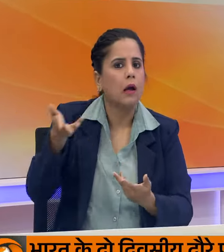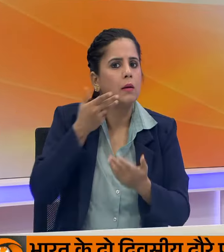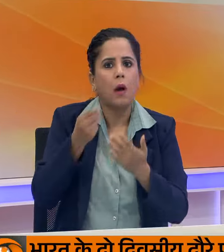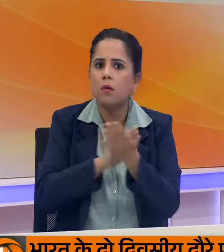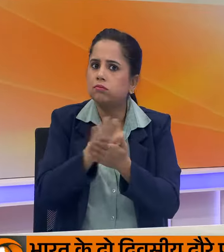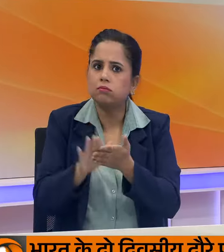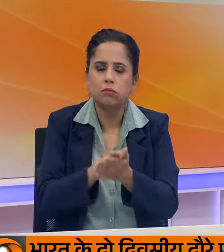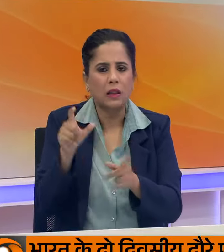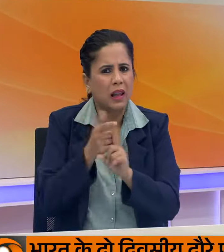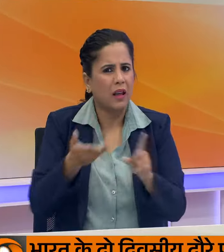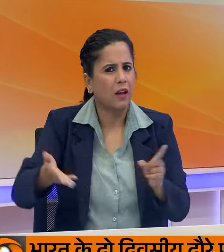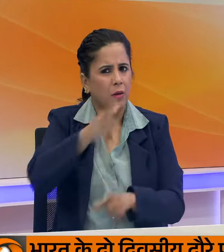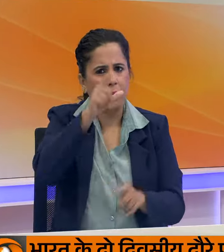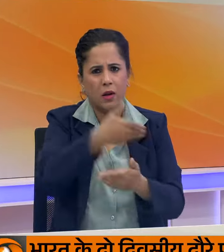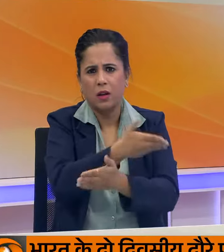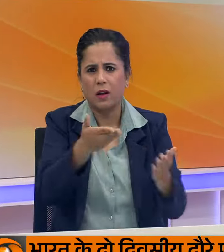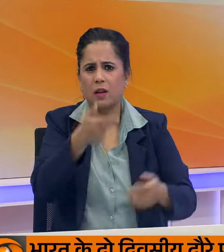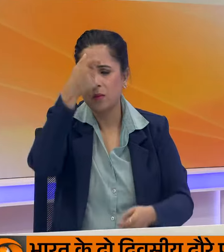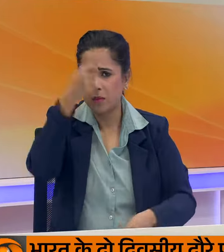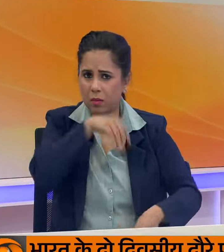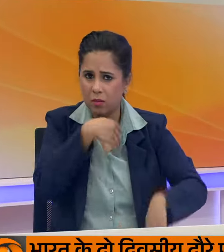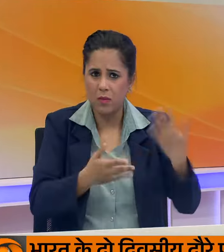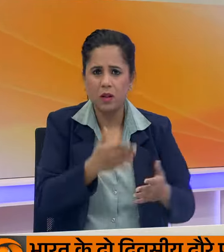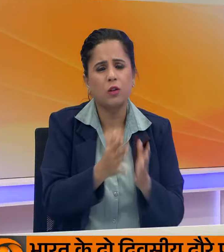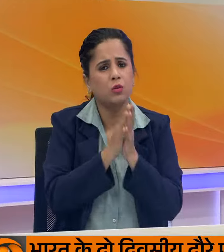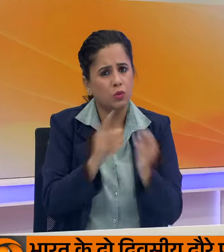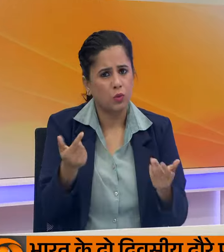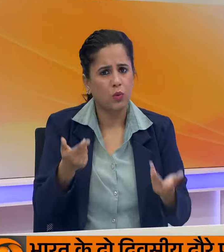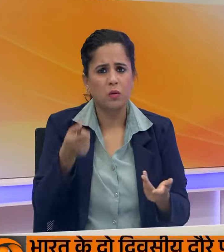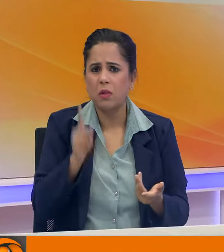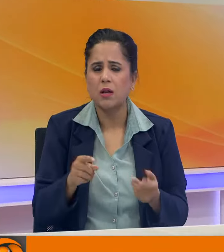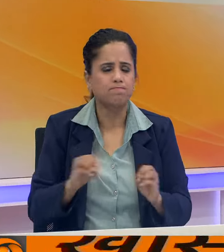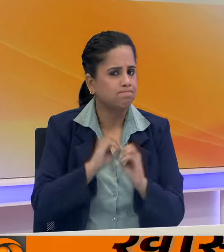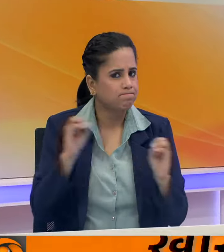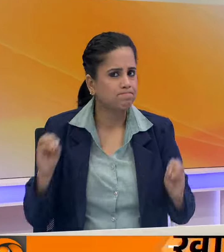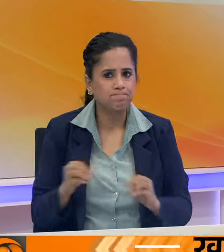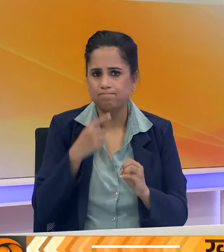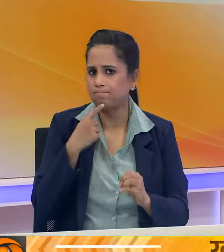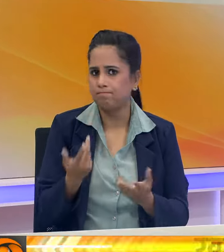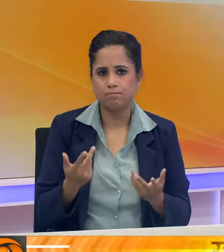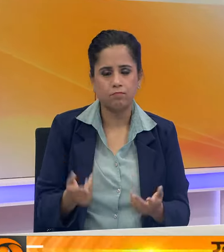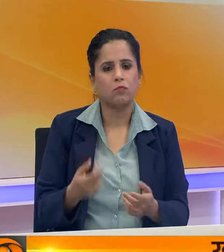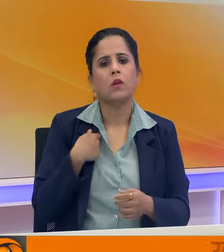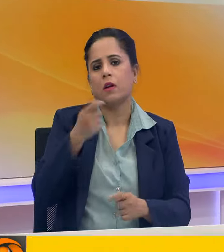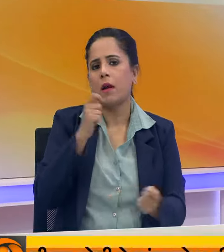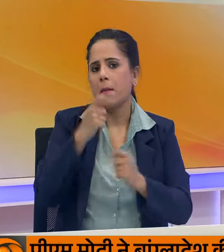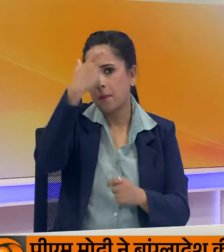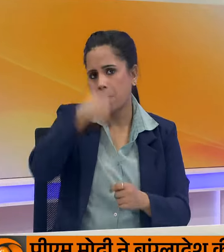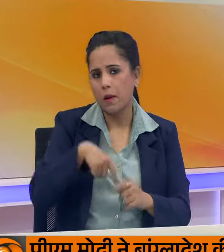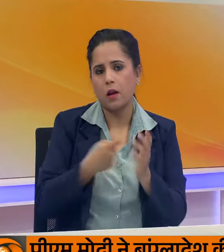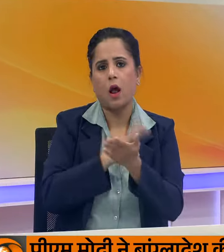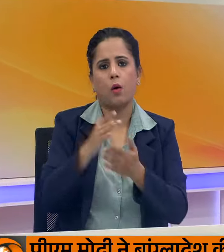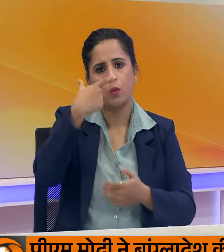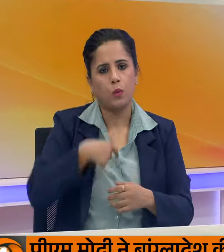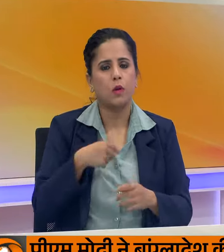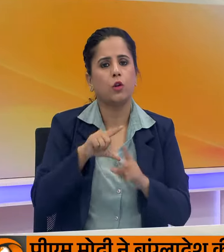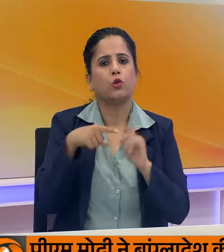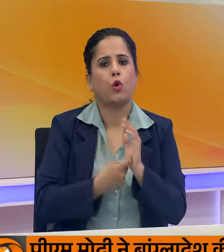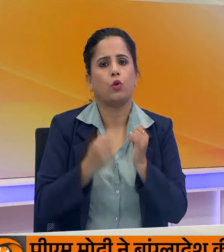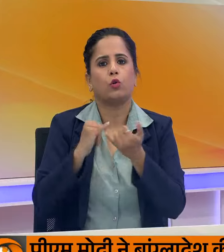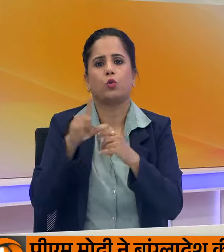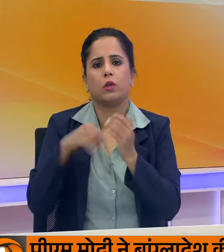दिल्ली की इस जनता की सम का समाधान होता हुआ नहीं दिख रहा है कैमरा पर्सन राहुल के साथ मैं डॉक्टर